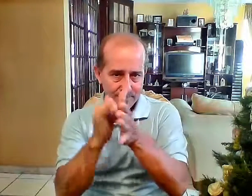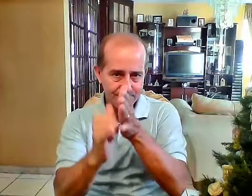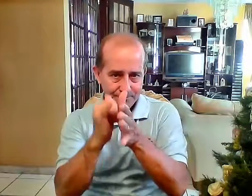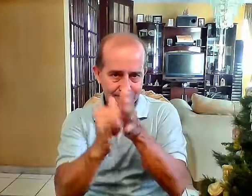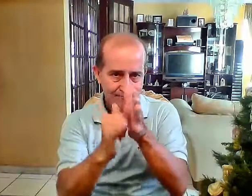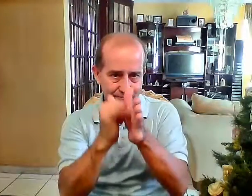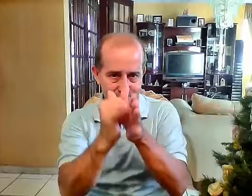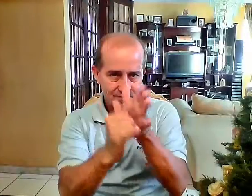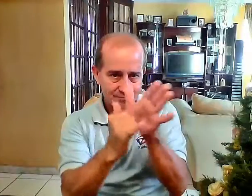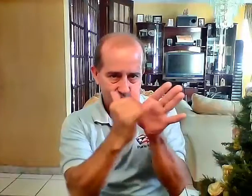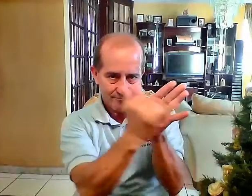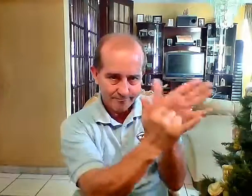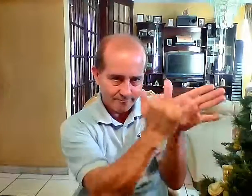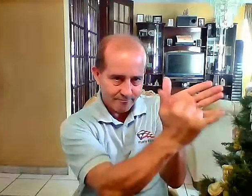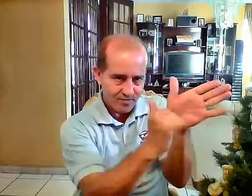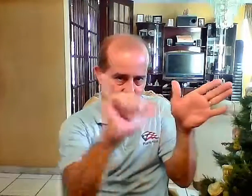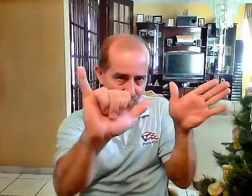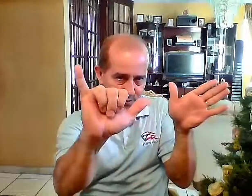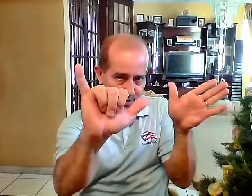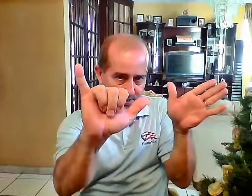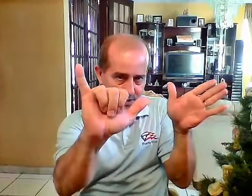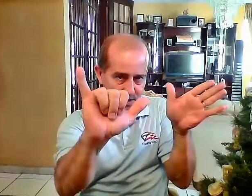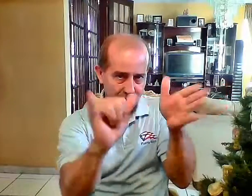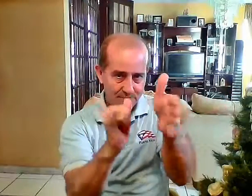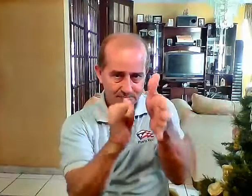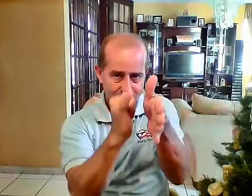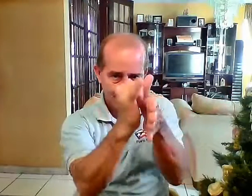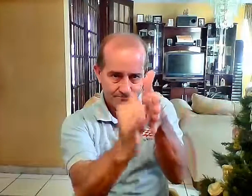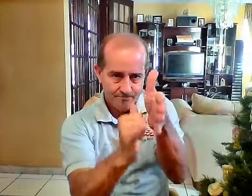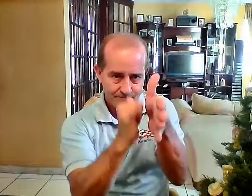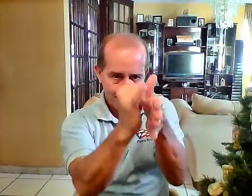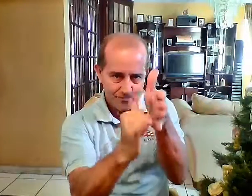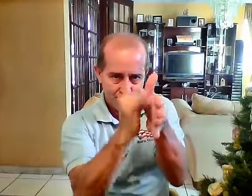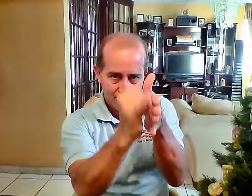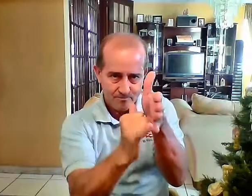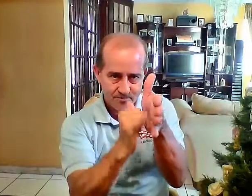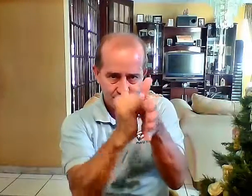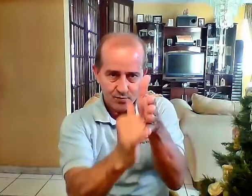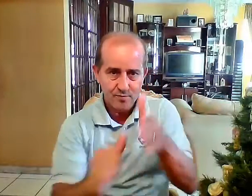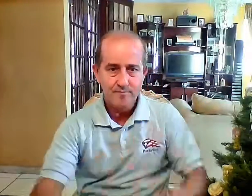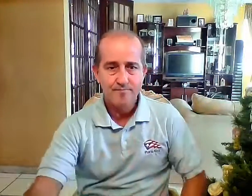YouTube. Poner la mano en Y. YouTube.